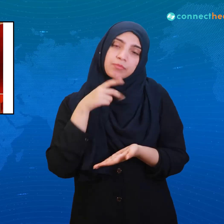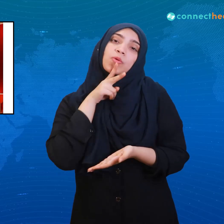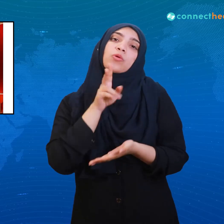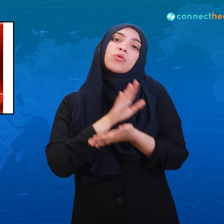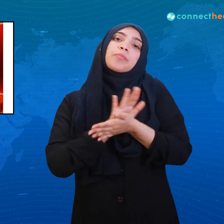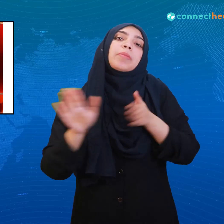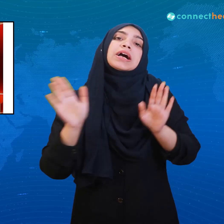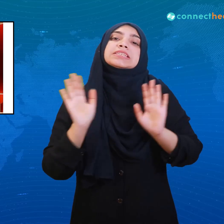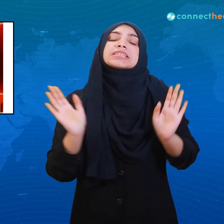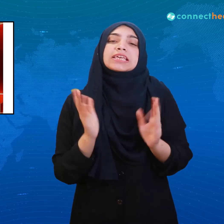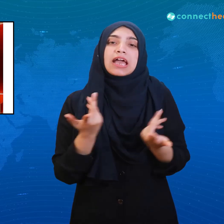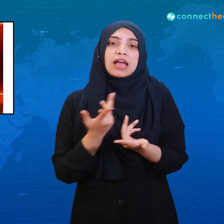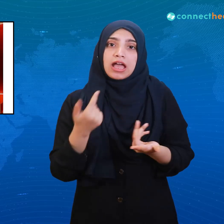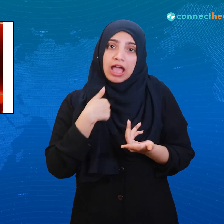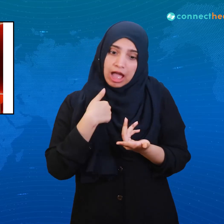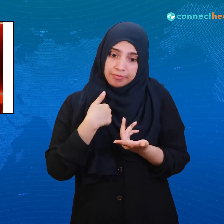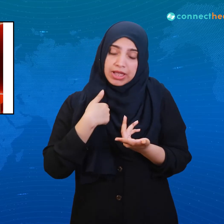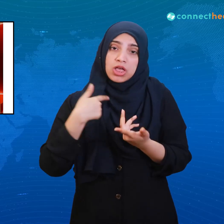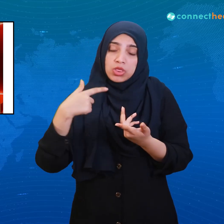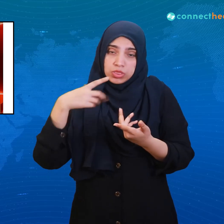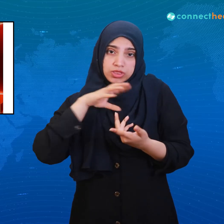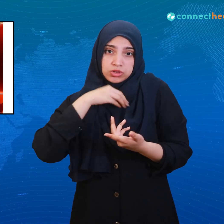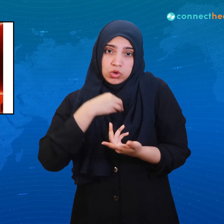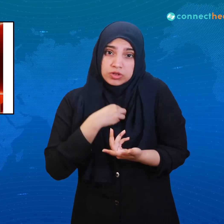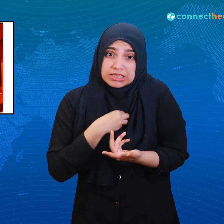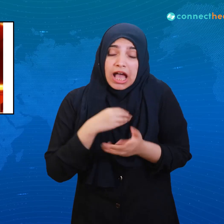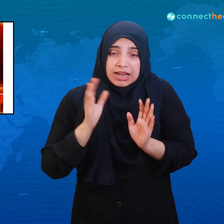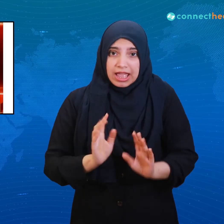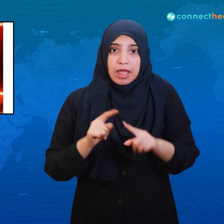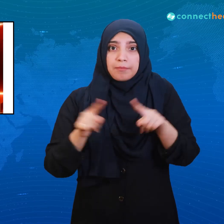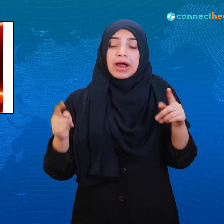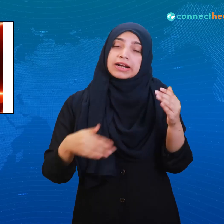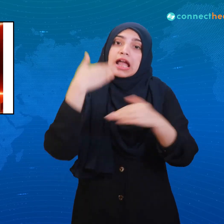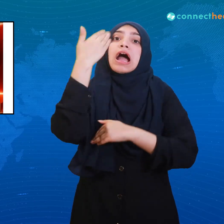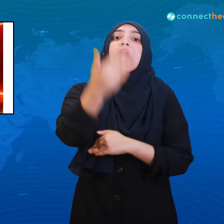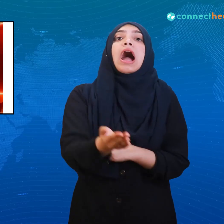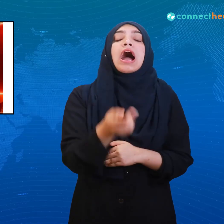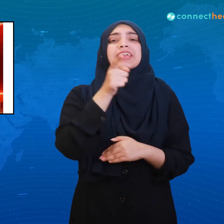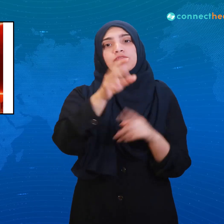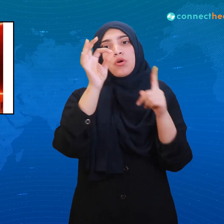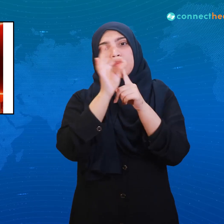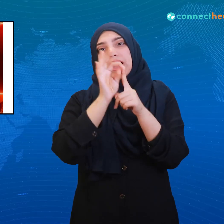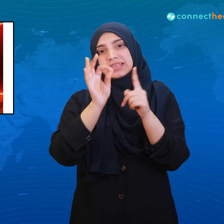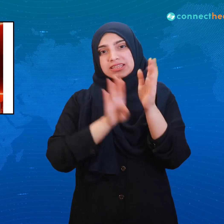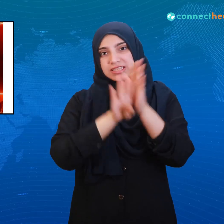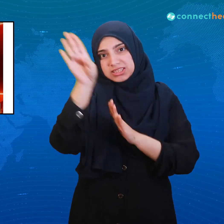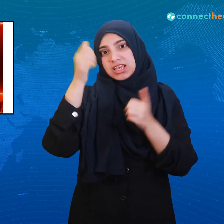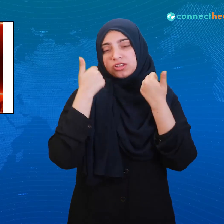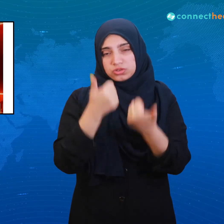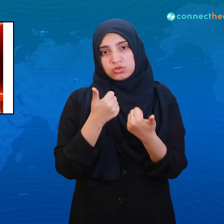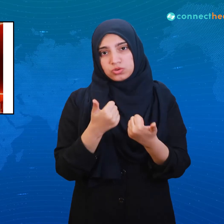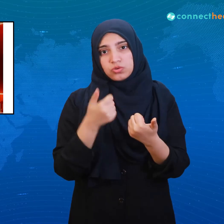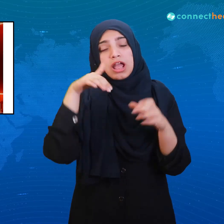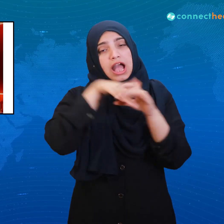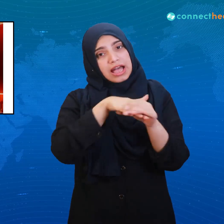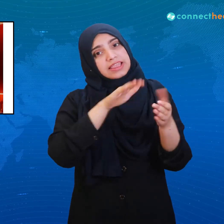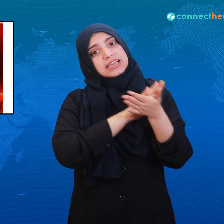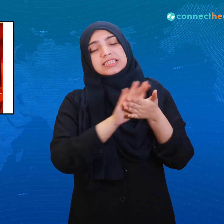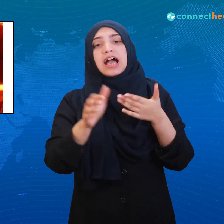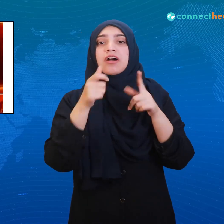मैं सिर्फ ये कहूंगा कि हम पे जो गुजरी वो गुजरी, मगर है शबे हिजरा मेरे इश्क तेरी आज ताकत सवार चले। रूलिंग इसके